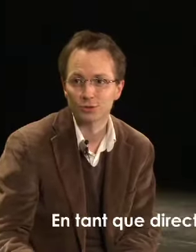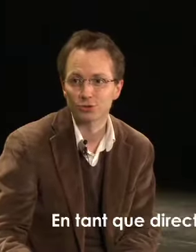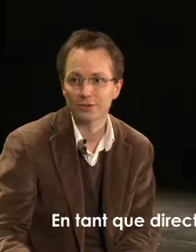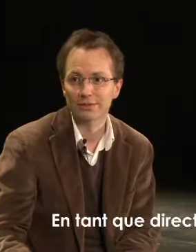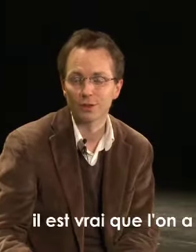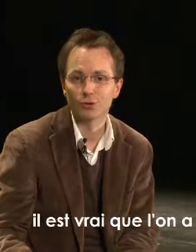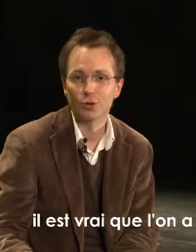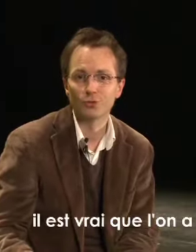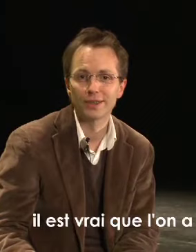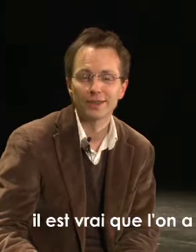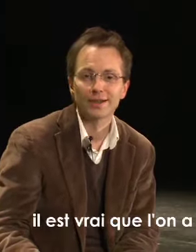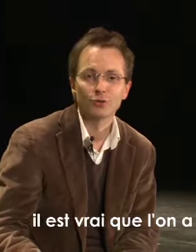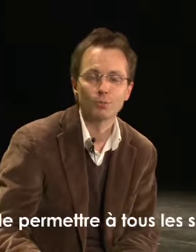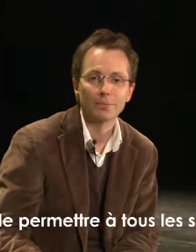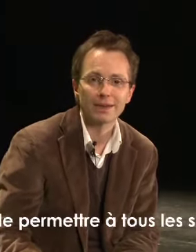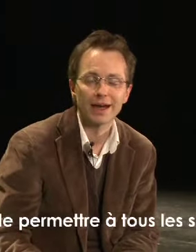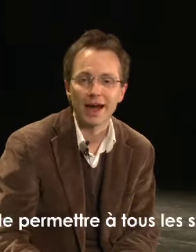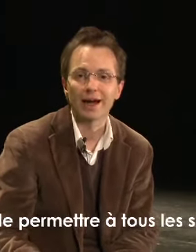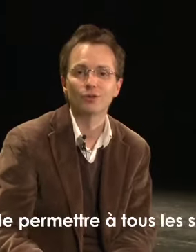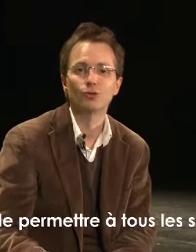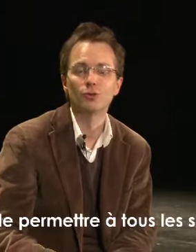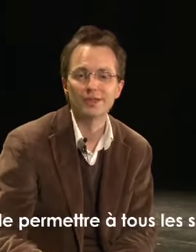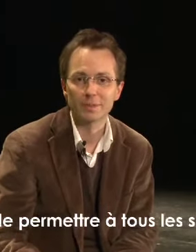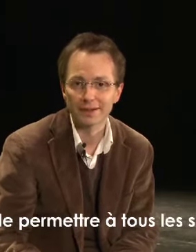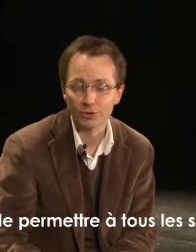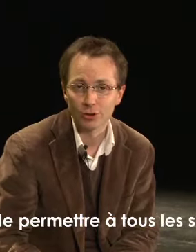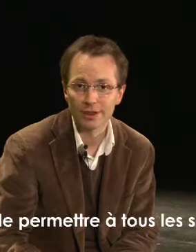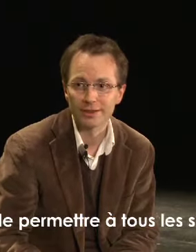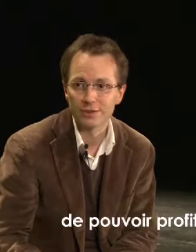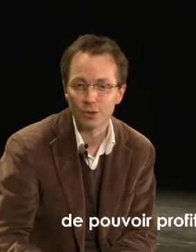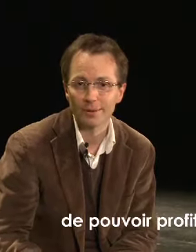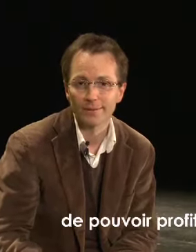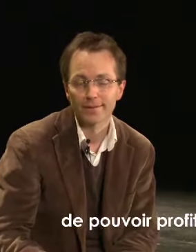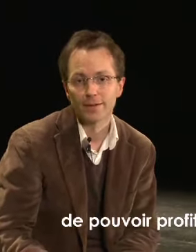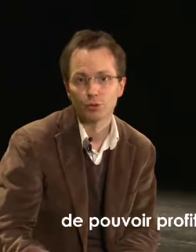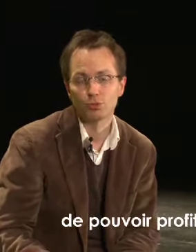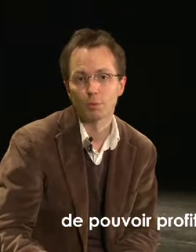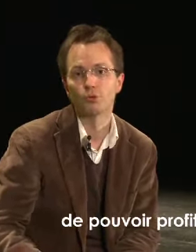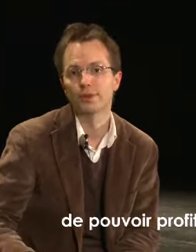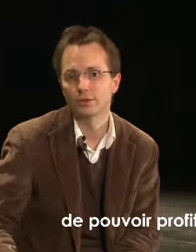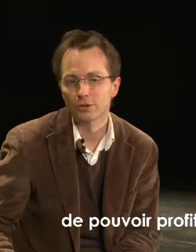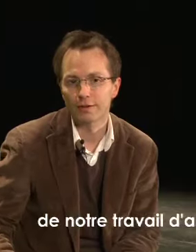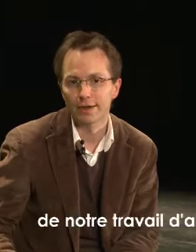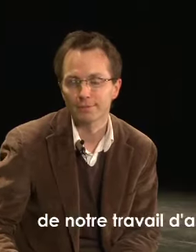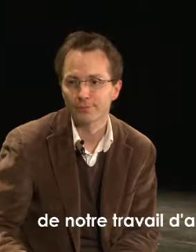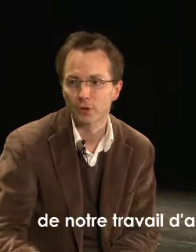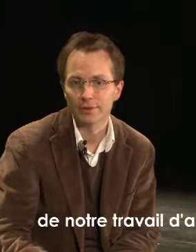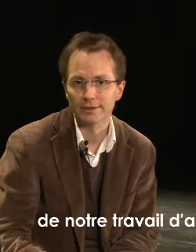institution, c'est vrai qu'on a envie de permettre à tous les spectateurs, quels qu'ils soient, de pouvoir profiter de notre travail